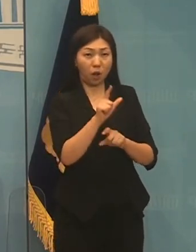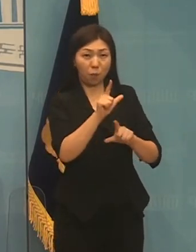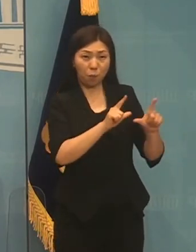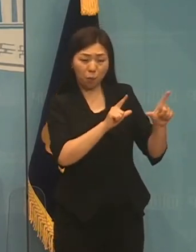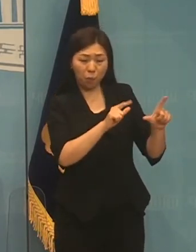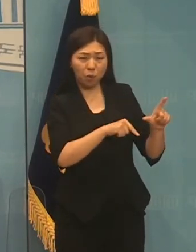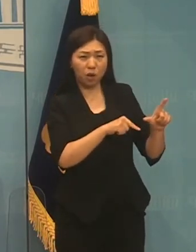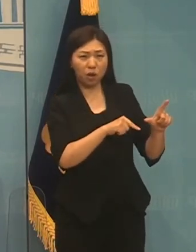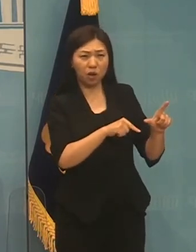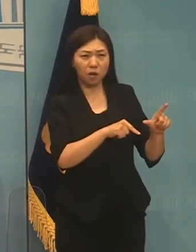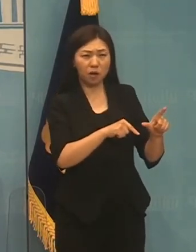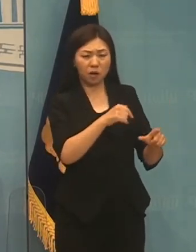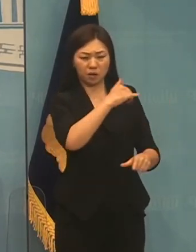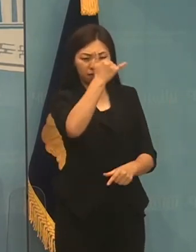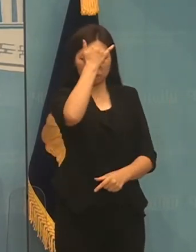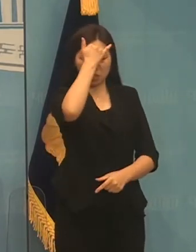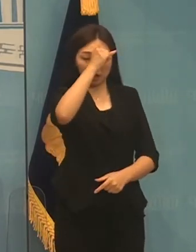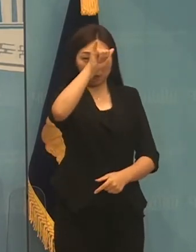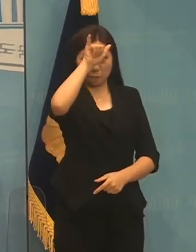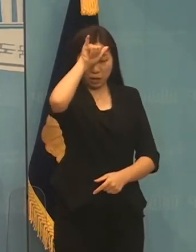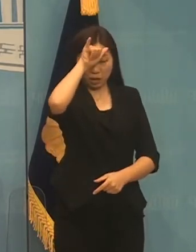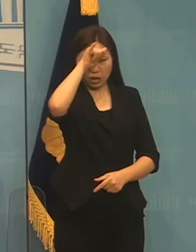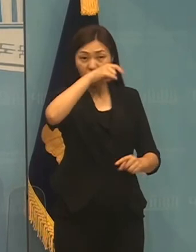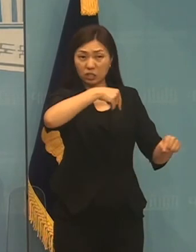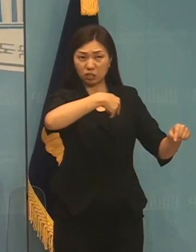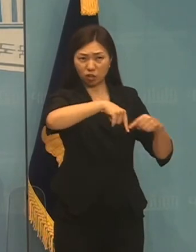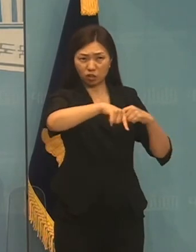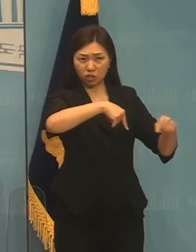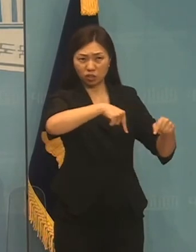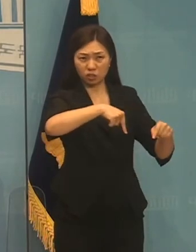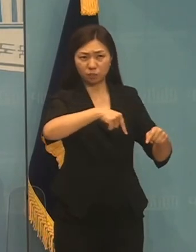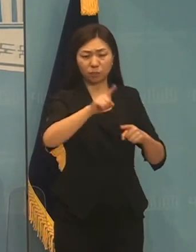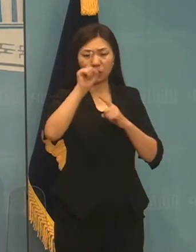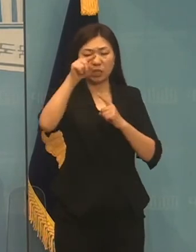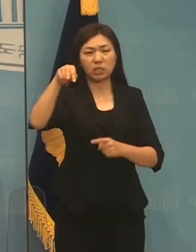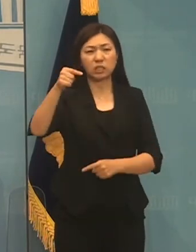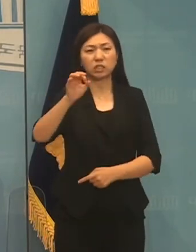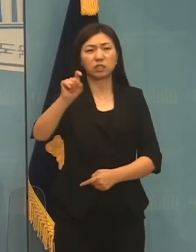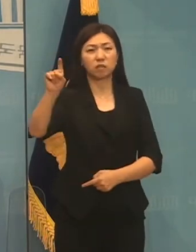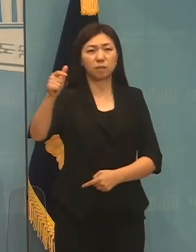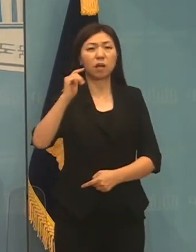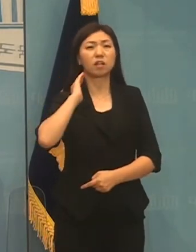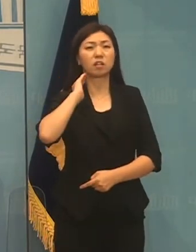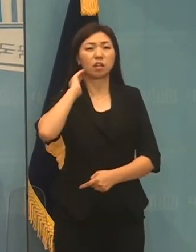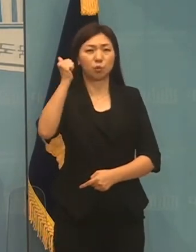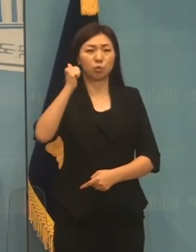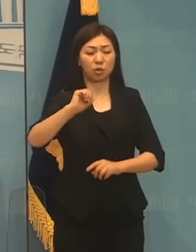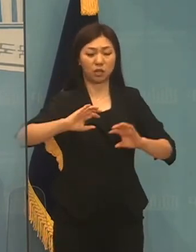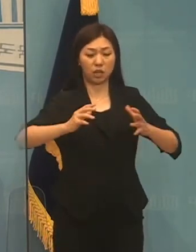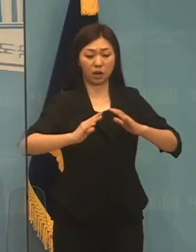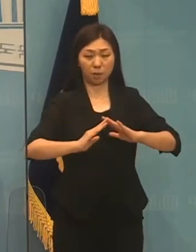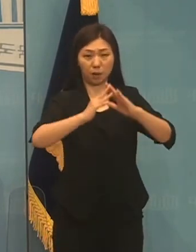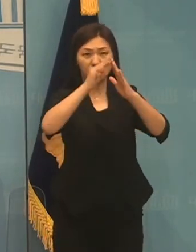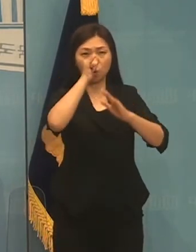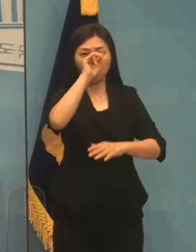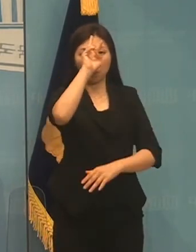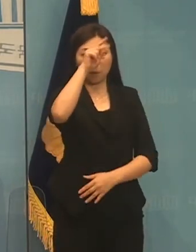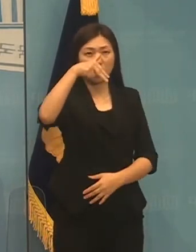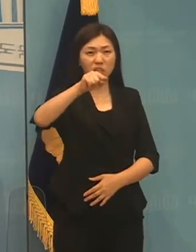국정은 이승만 대통령을 비롯한 위대한 선조들이 극복하고 박정희 대통령을